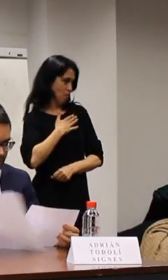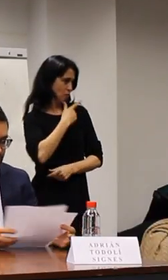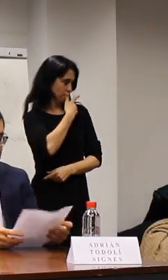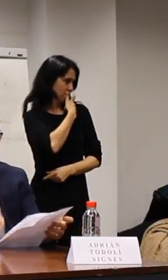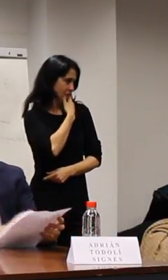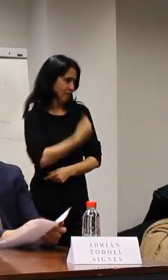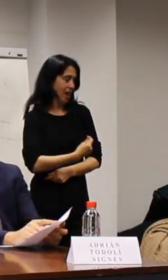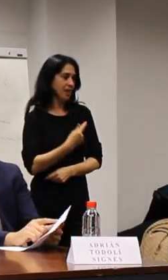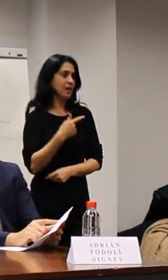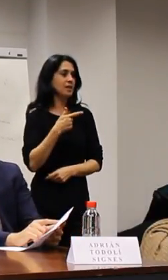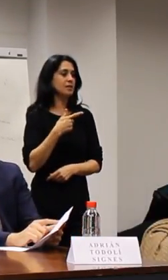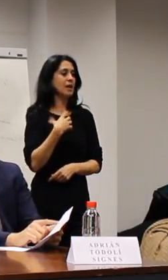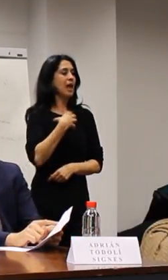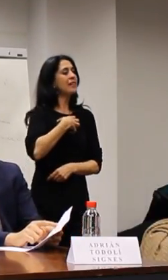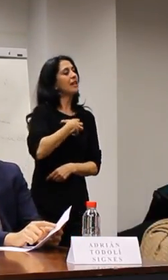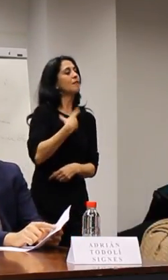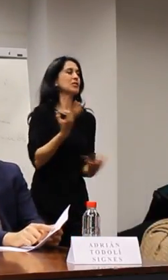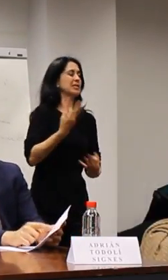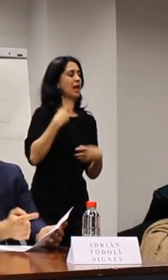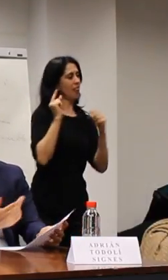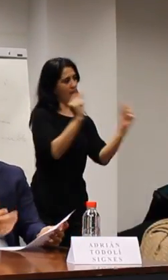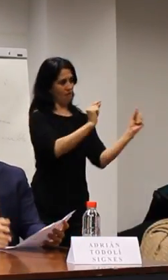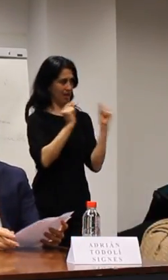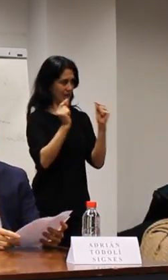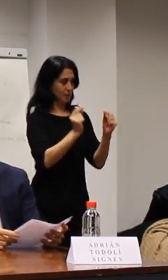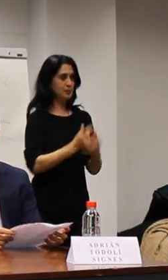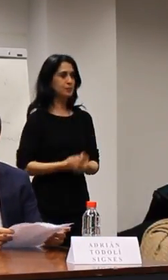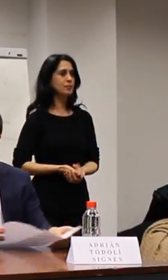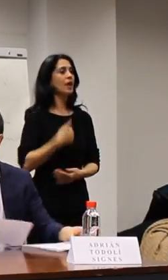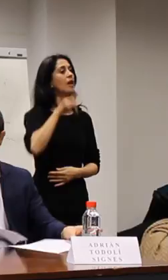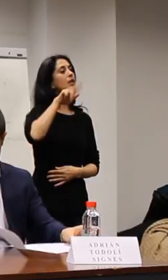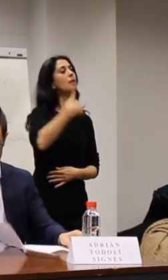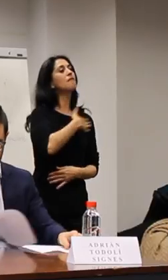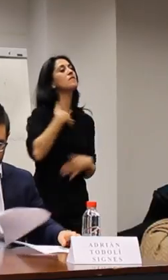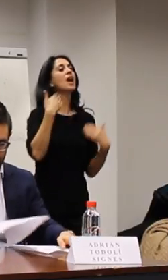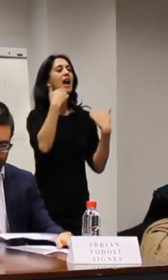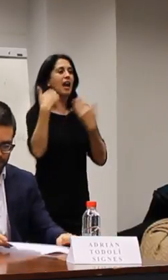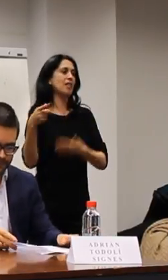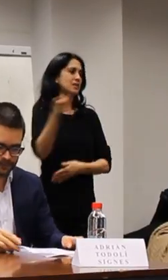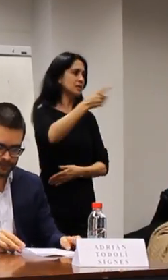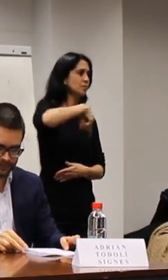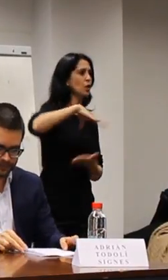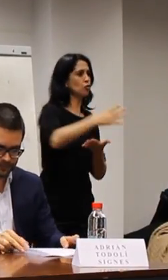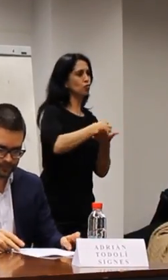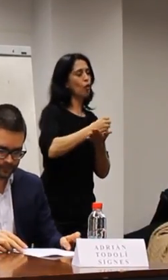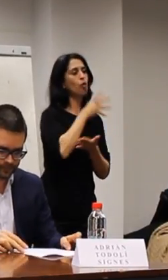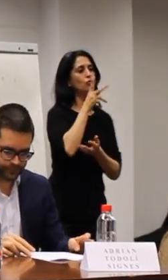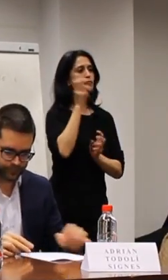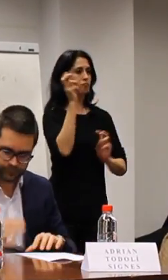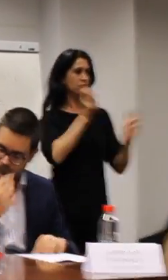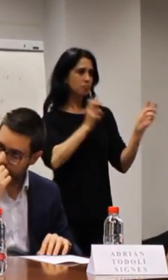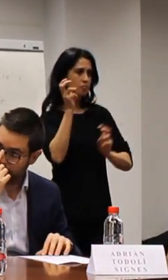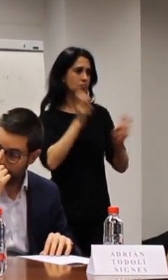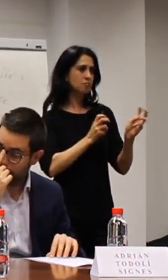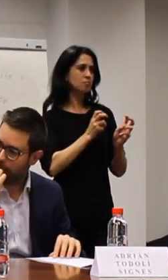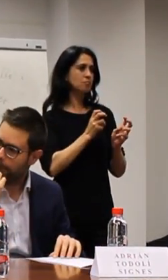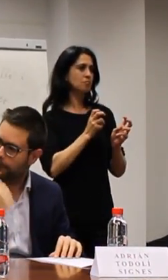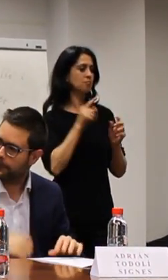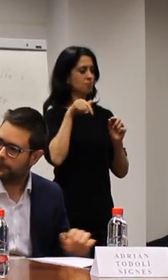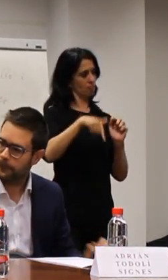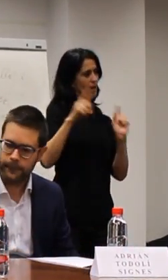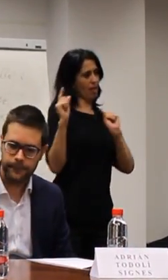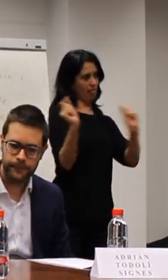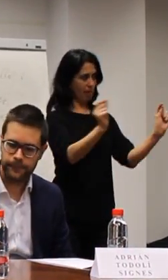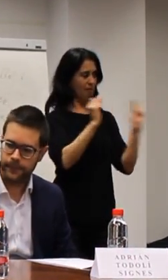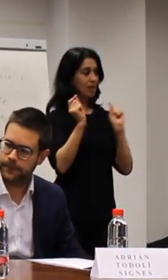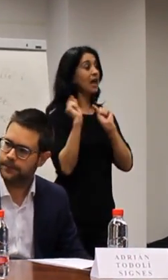que compartim avui i agrair-vos a tots i totes vosaltres l'estar presents en aquest debat,